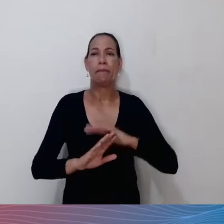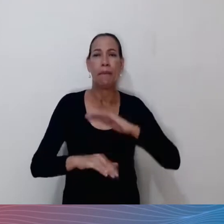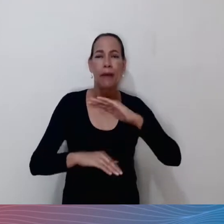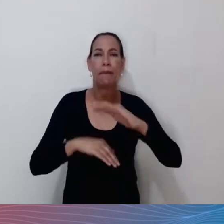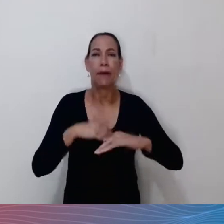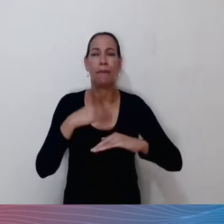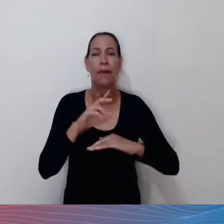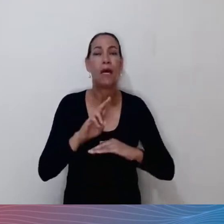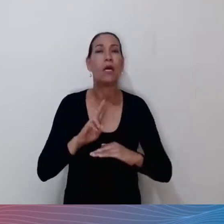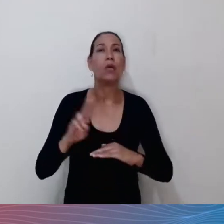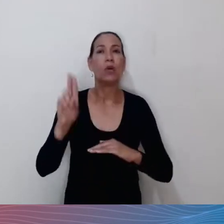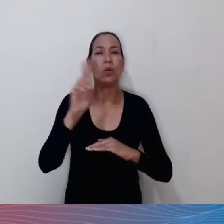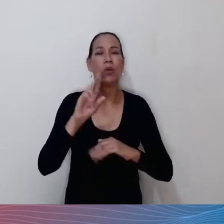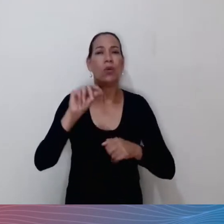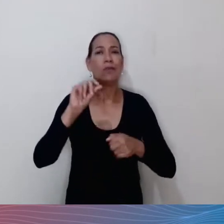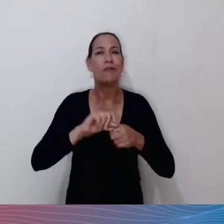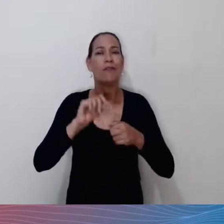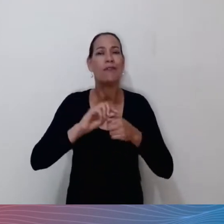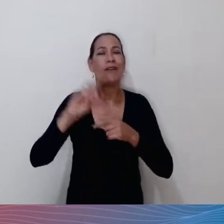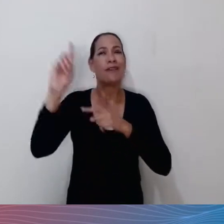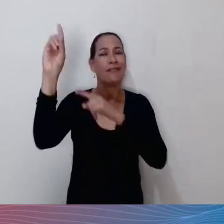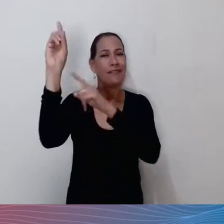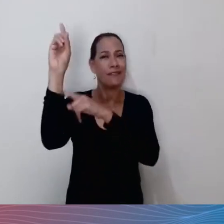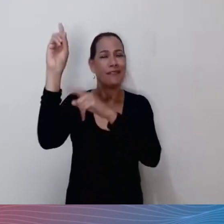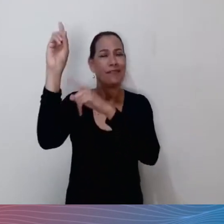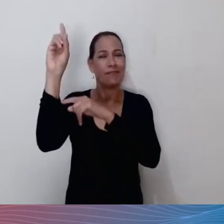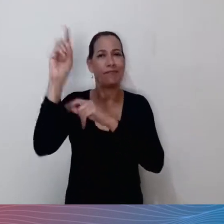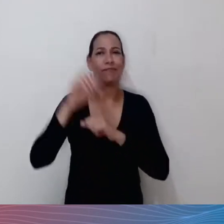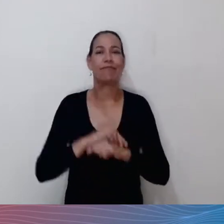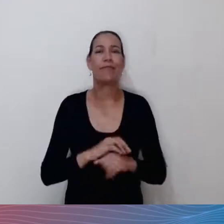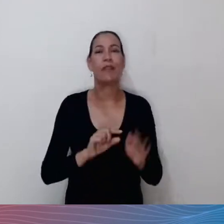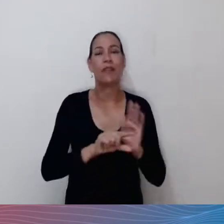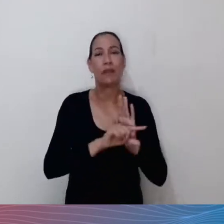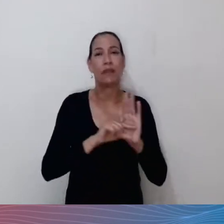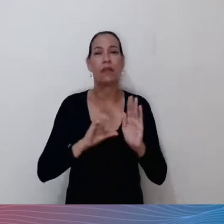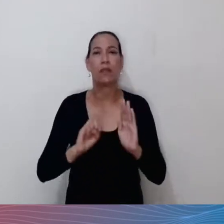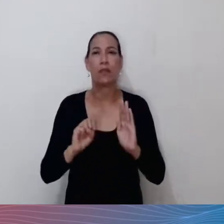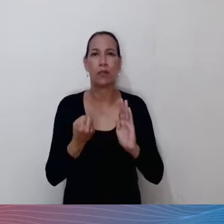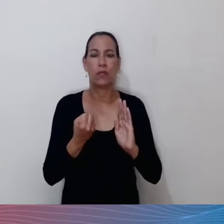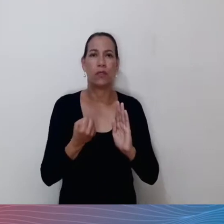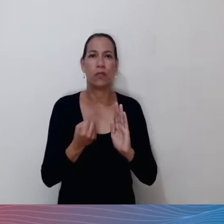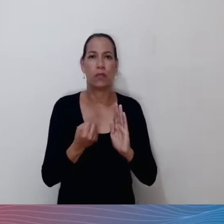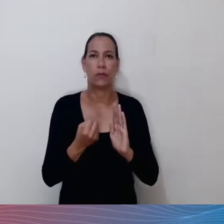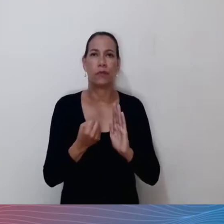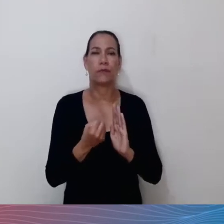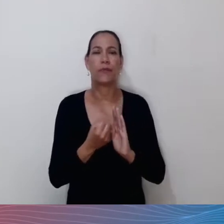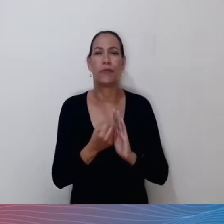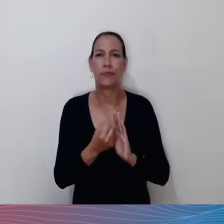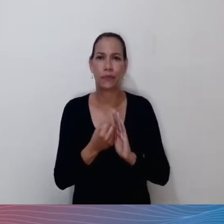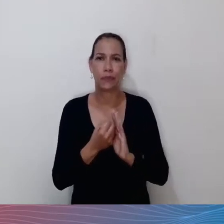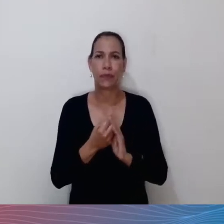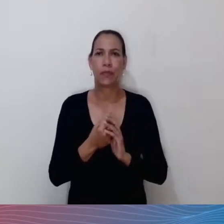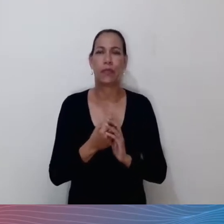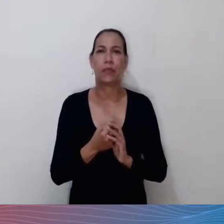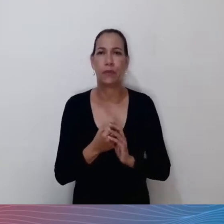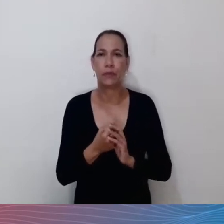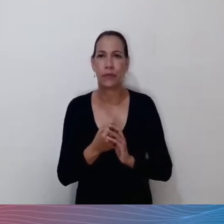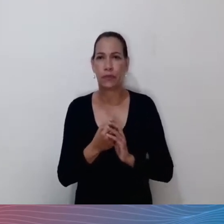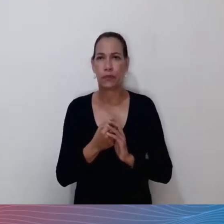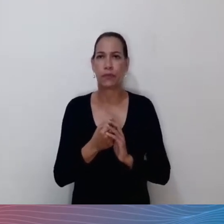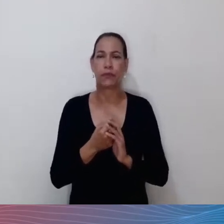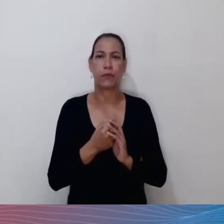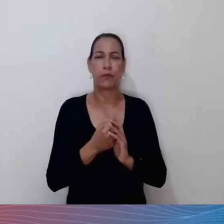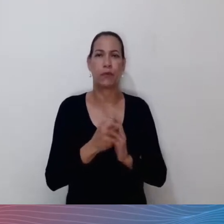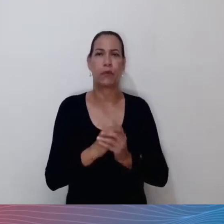Versículo 8: por isso diz: quando ele subiu às alturas, levou cativo